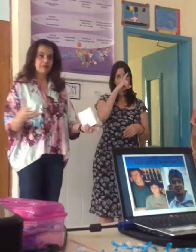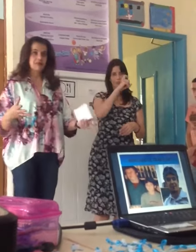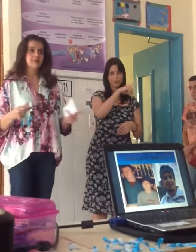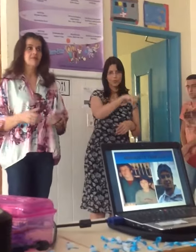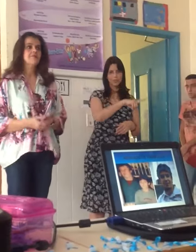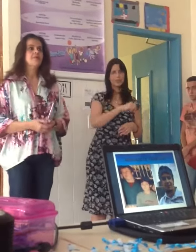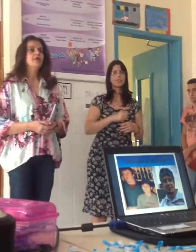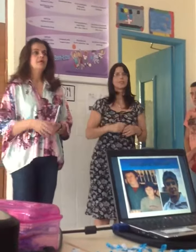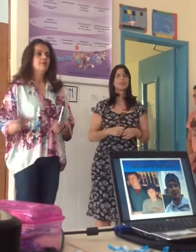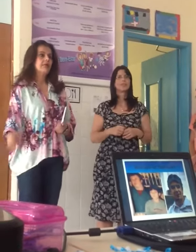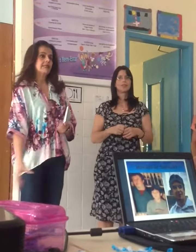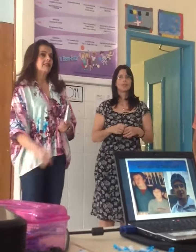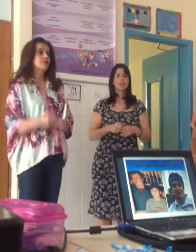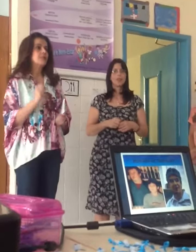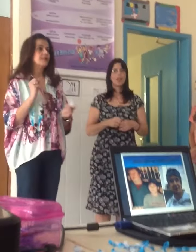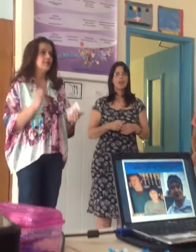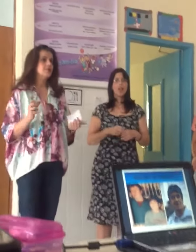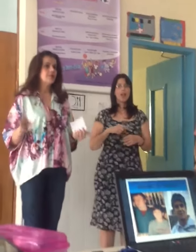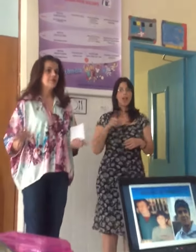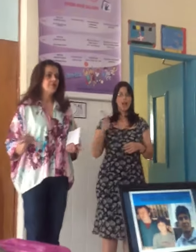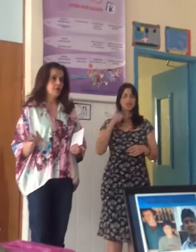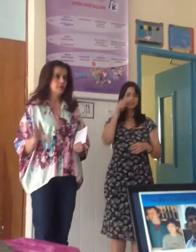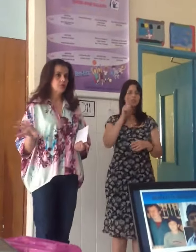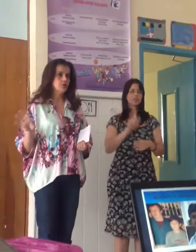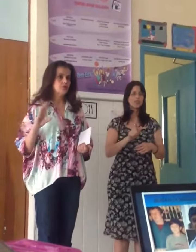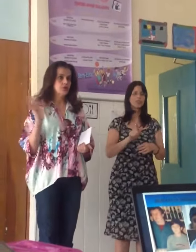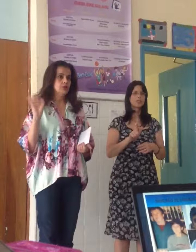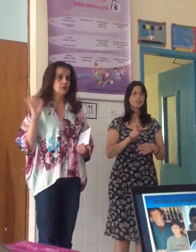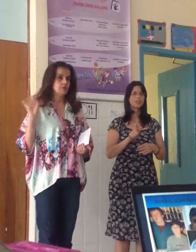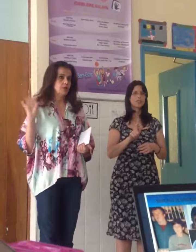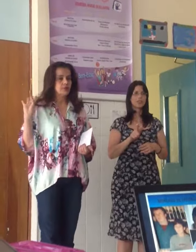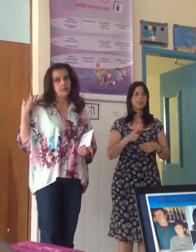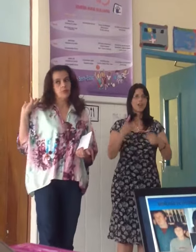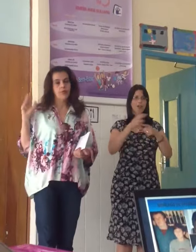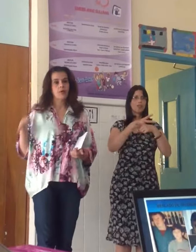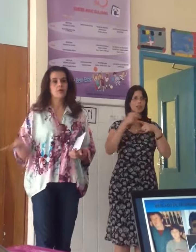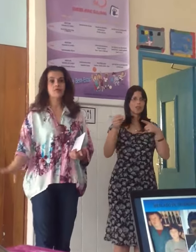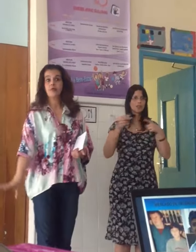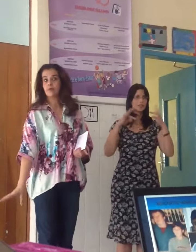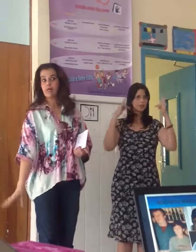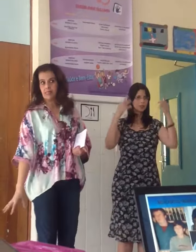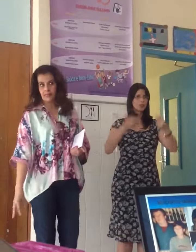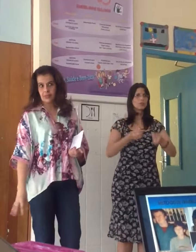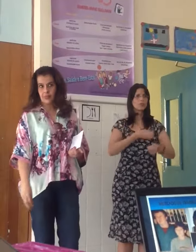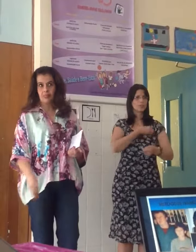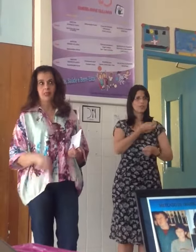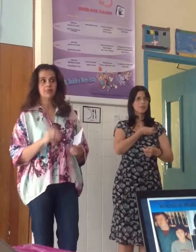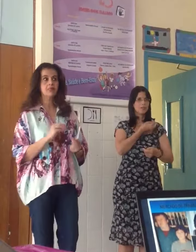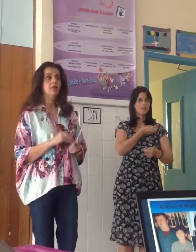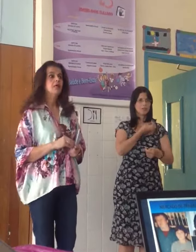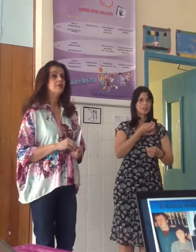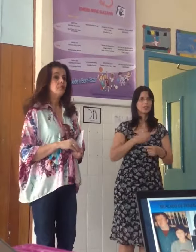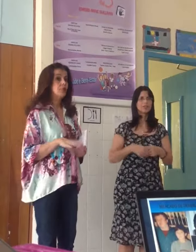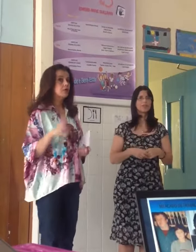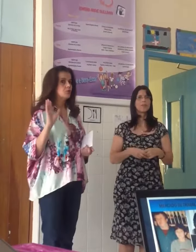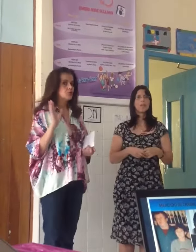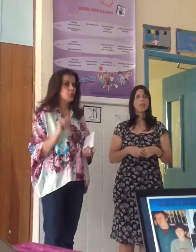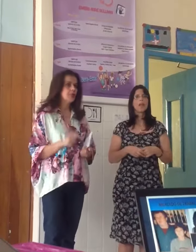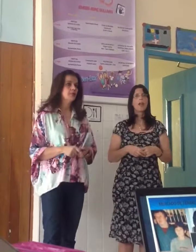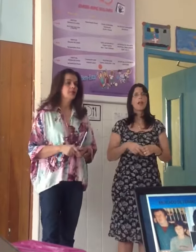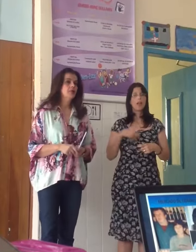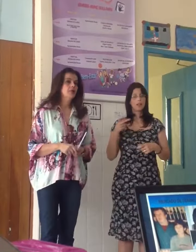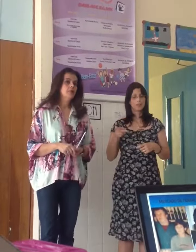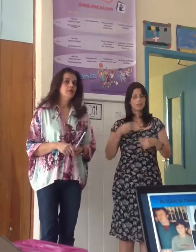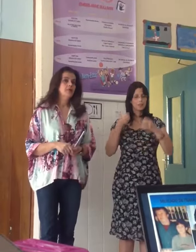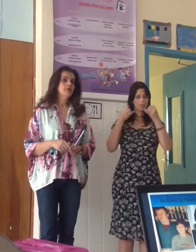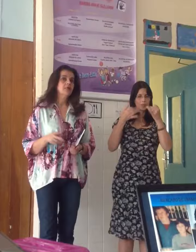essas pedras, né, vamos catar as pedrinhas, eu sempre falo, todo dia, quando acontece alguma coisa, vou catar minhas pedrinhas e vou